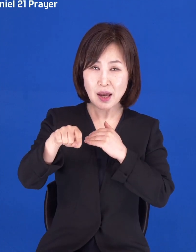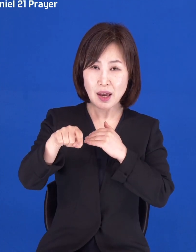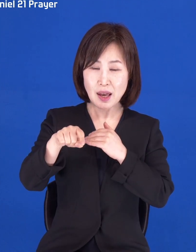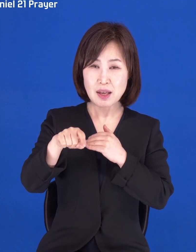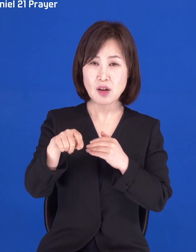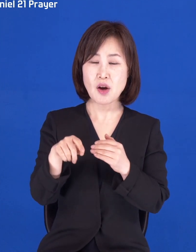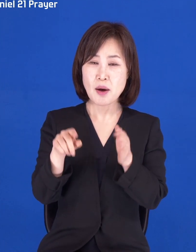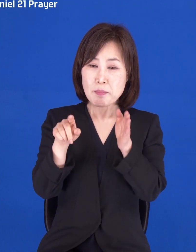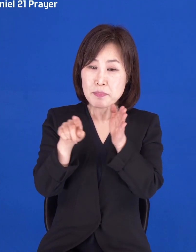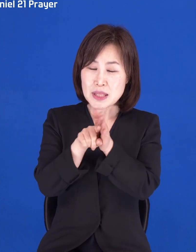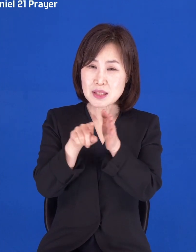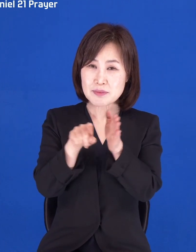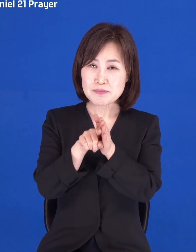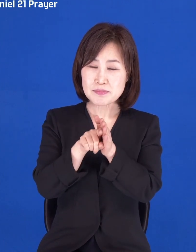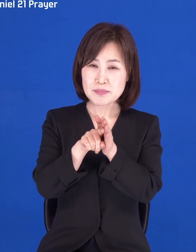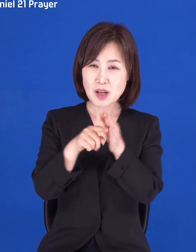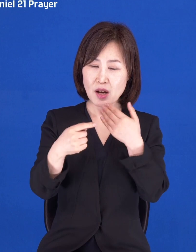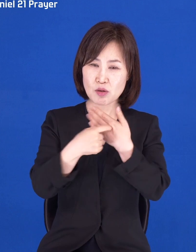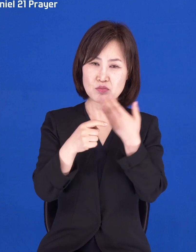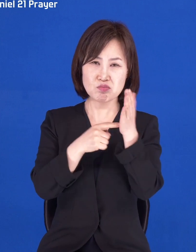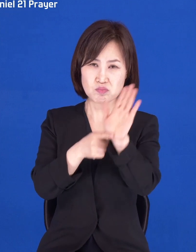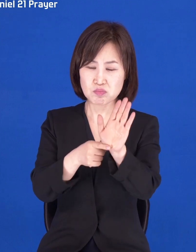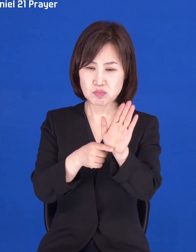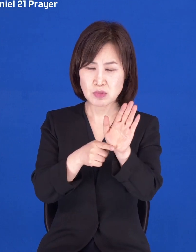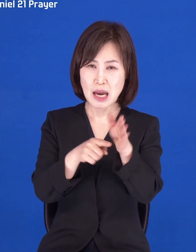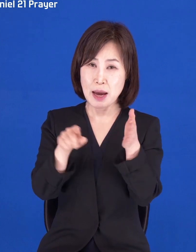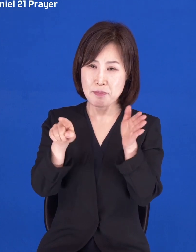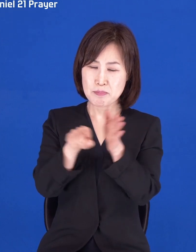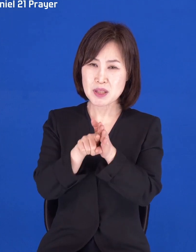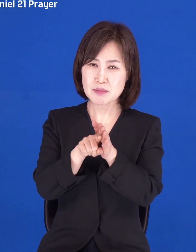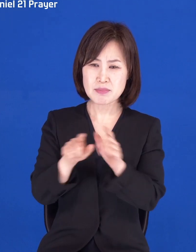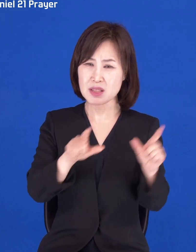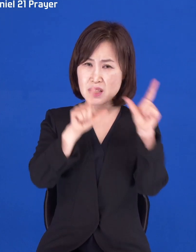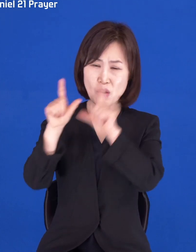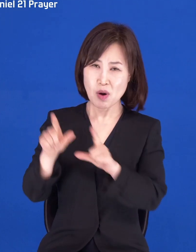것은 목숨을 잃는 일입니다.